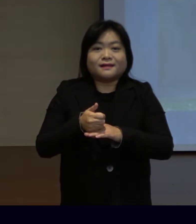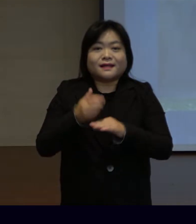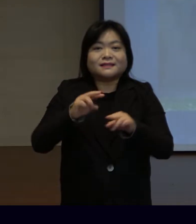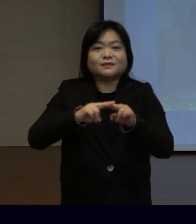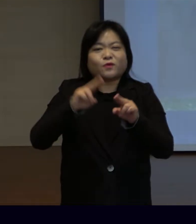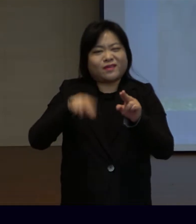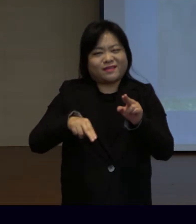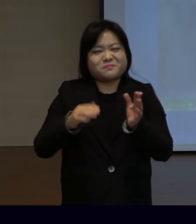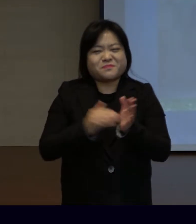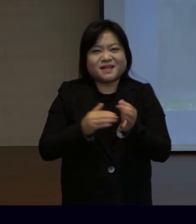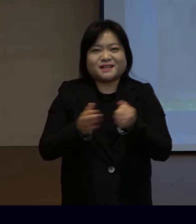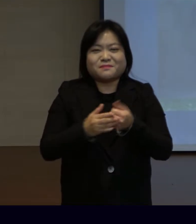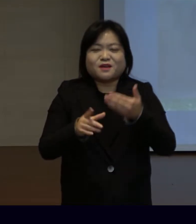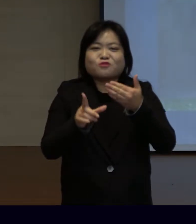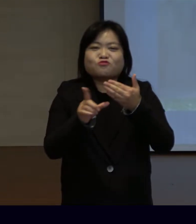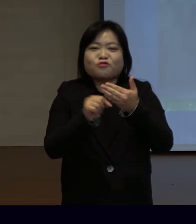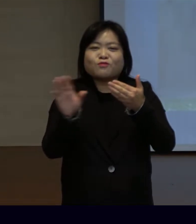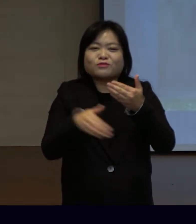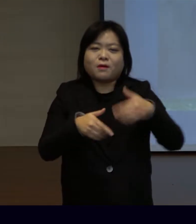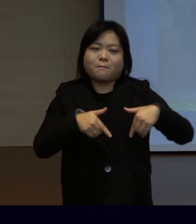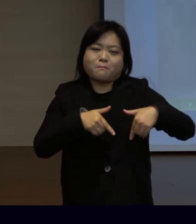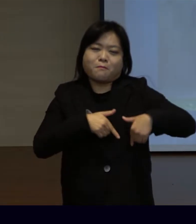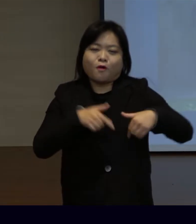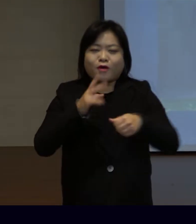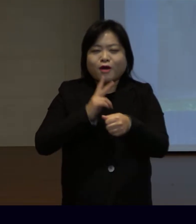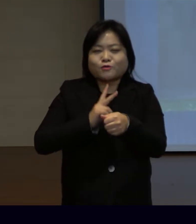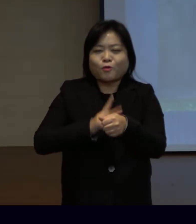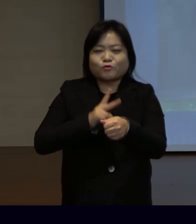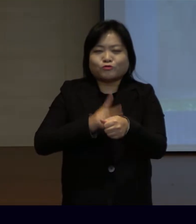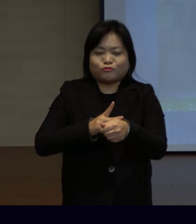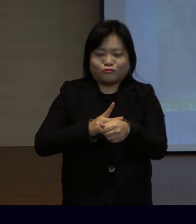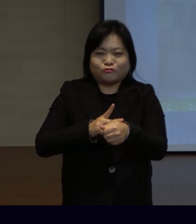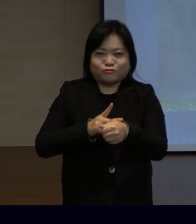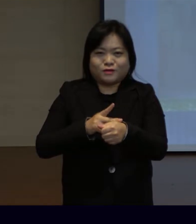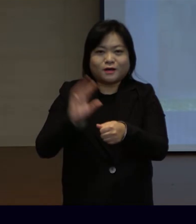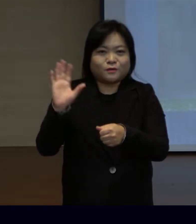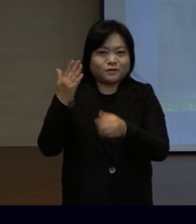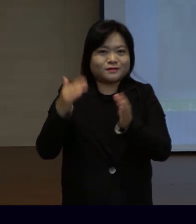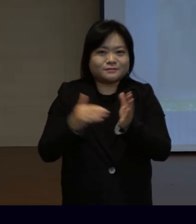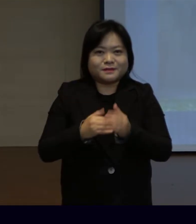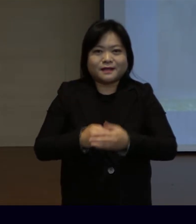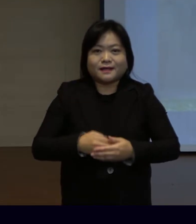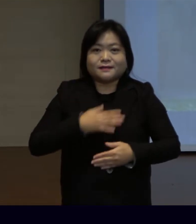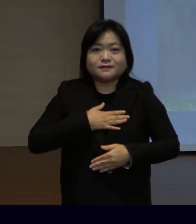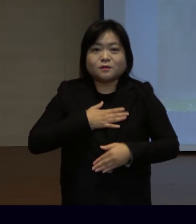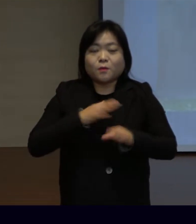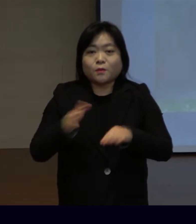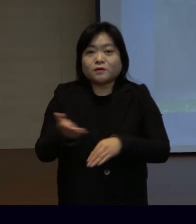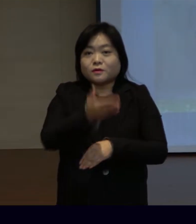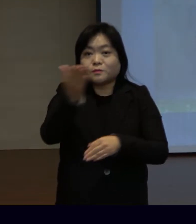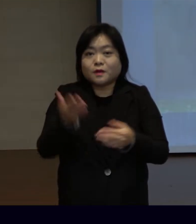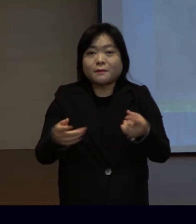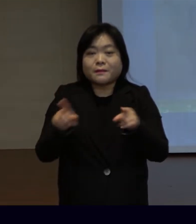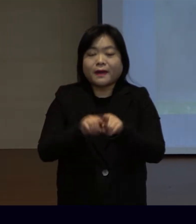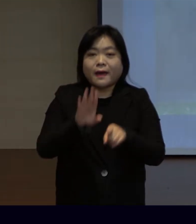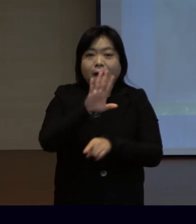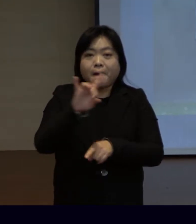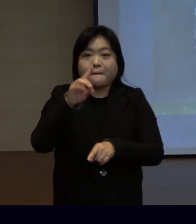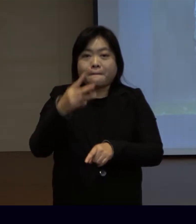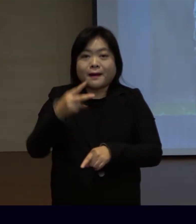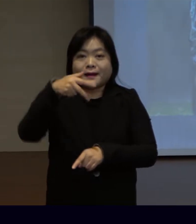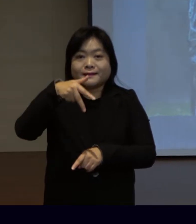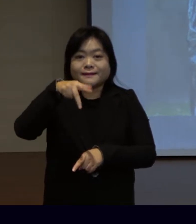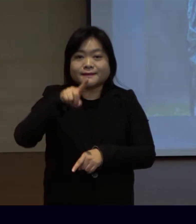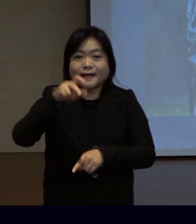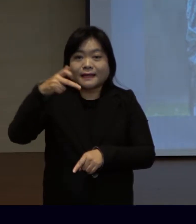교수라는 아주 명예 교수라는 명예로운 직함을 얻었습니다. 저는 오늘 여러분과 함께 발자크와